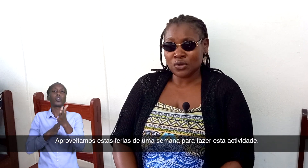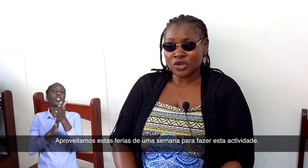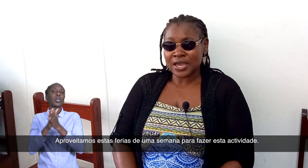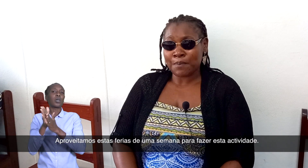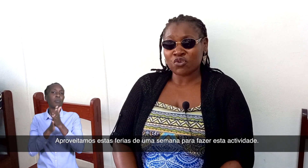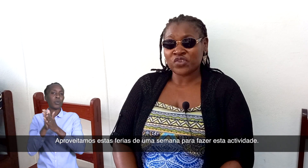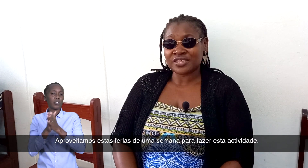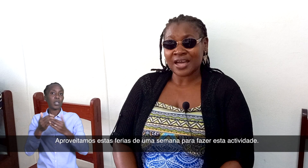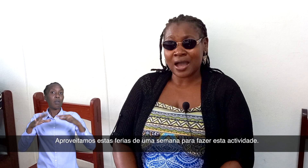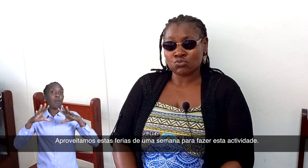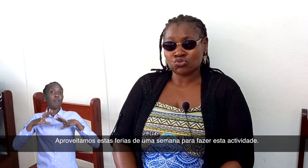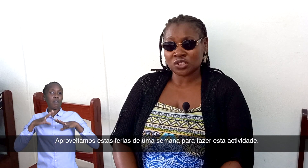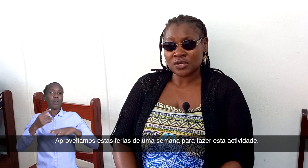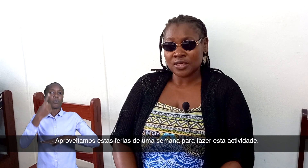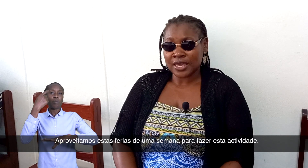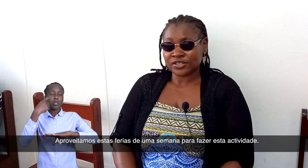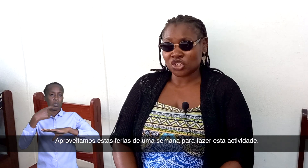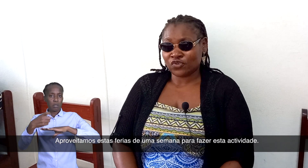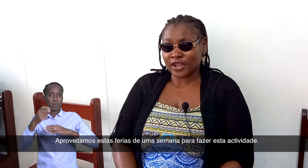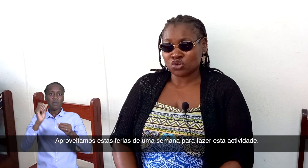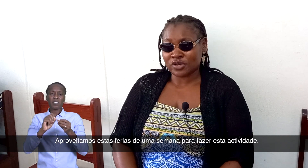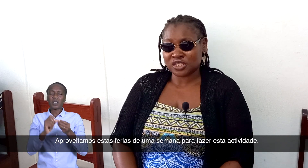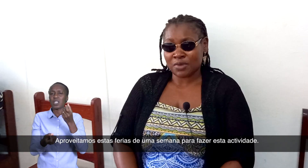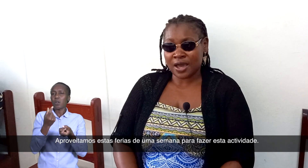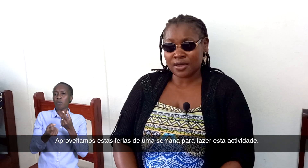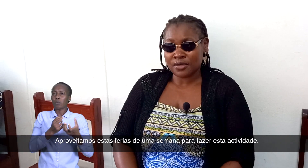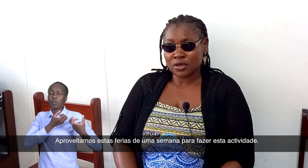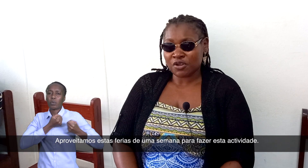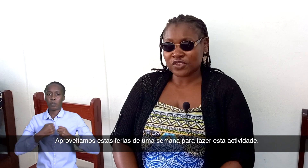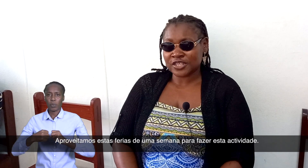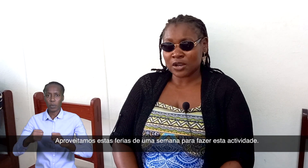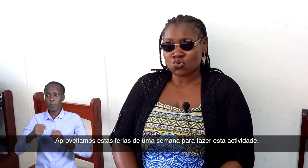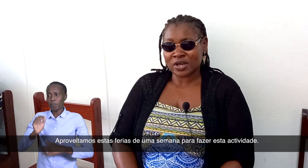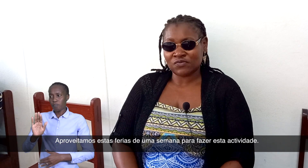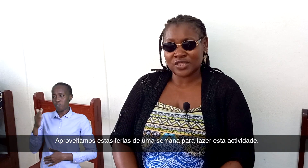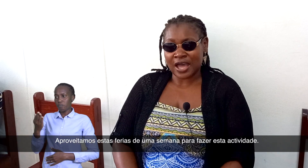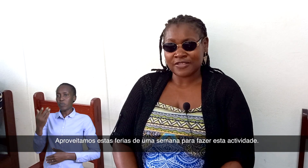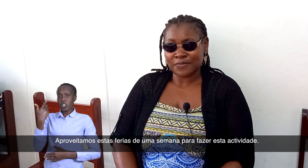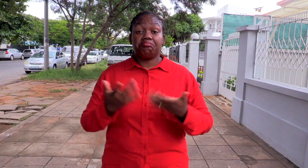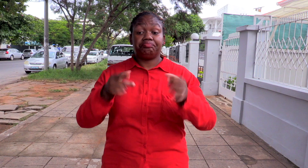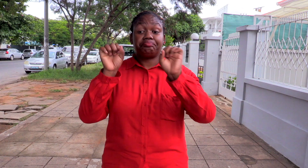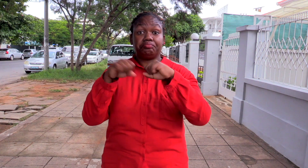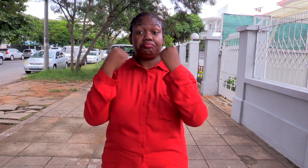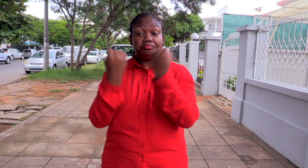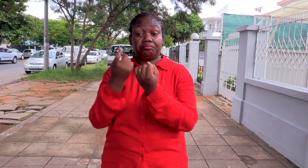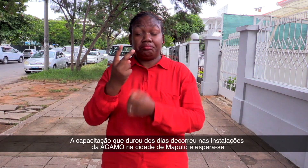E aproveitamos essas férias de uma semana para fazer alguma atividade. A